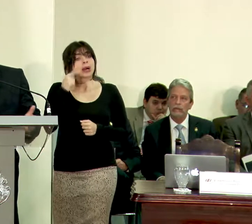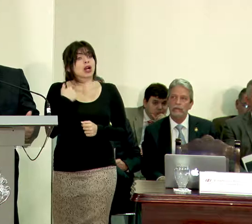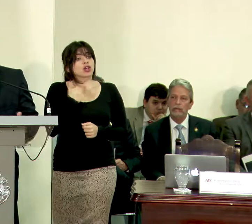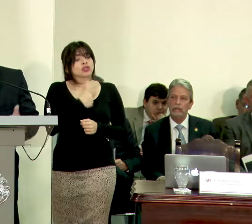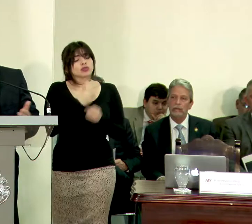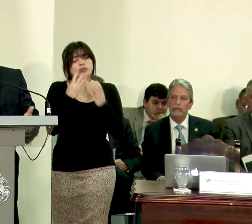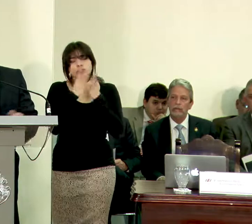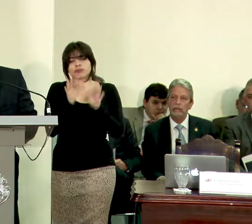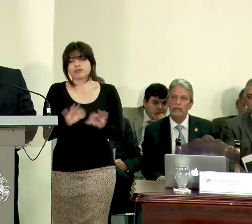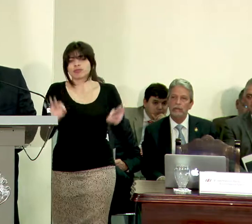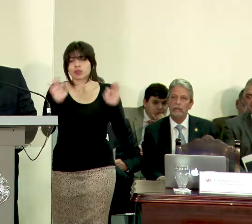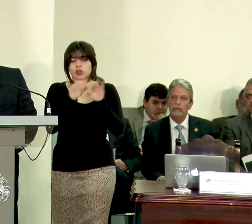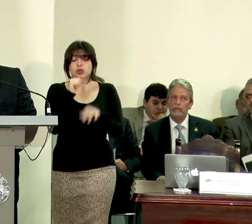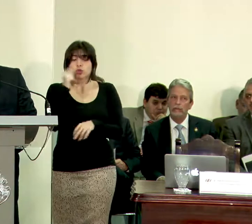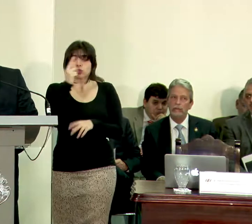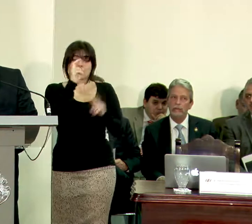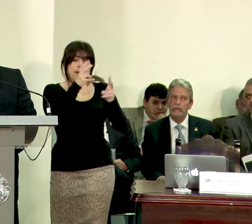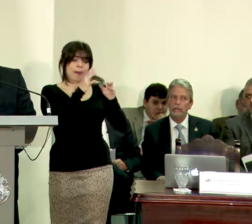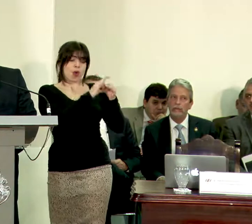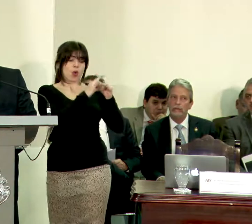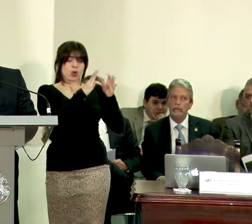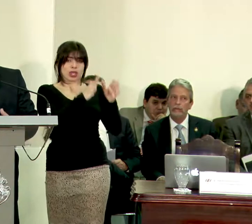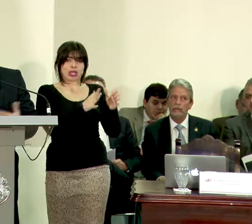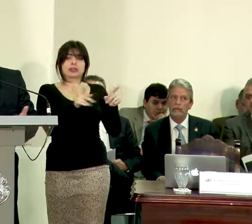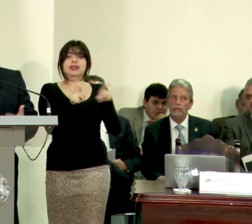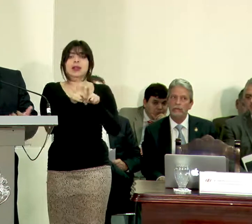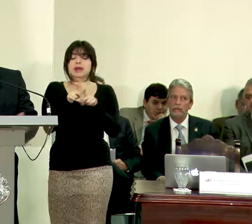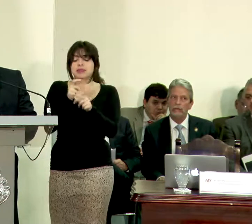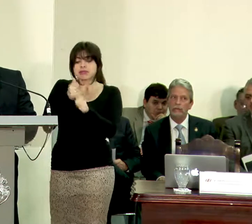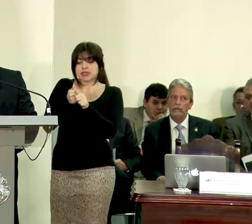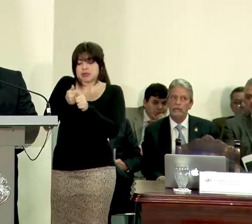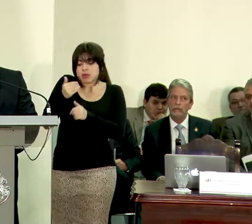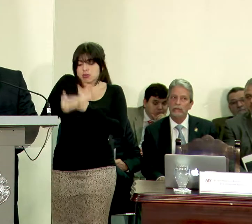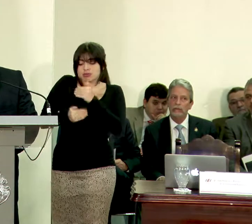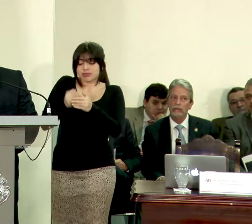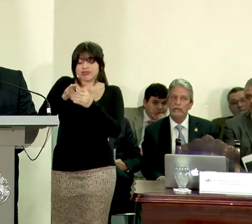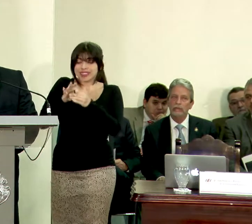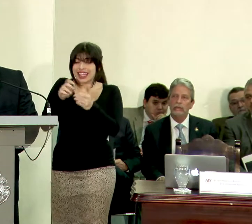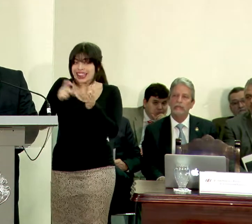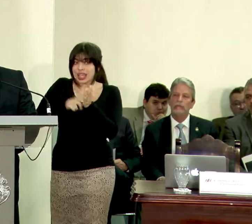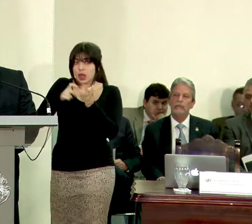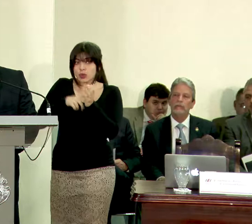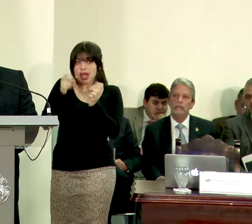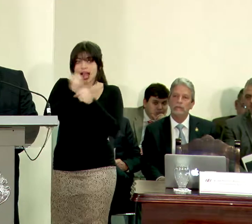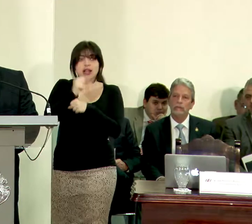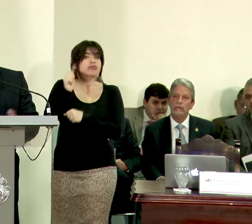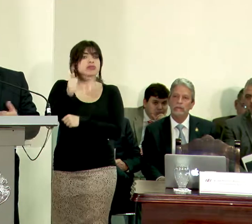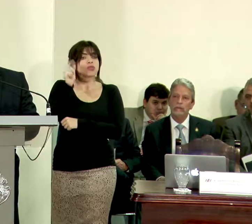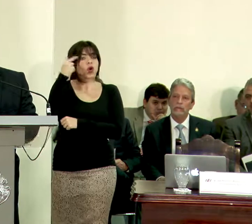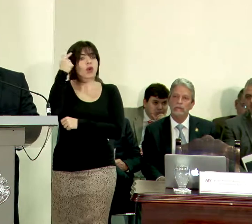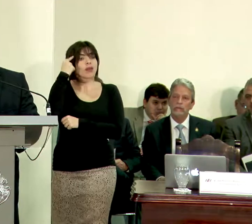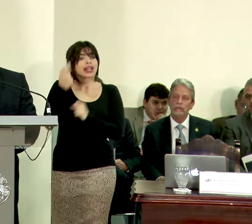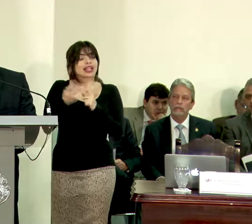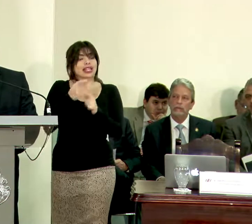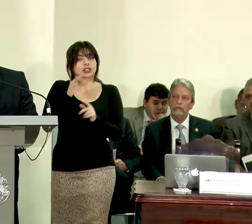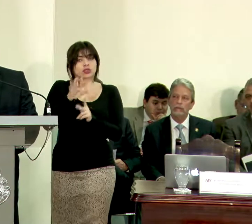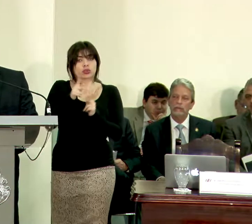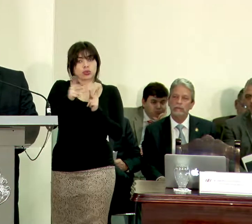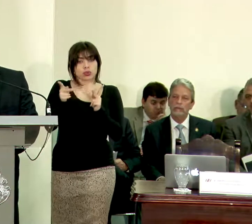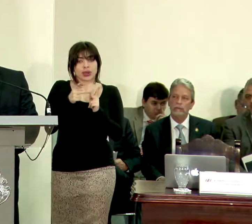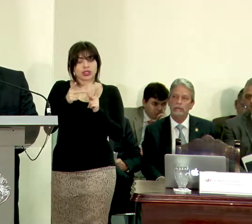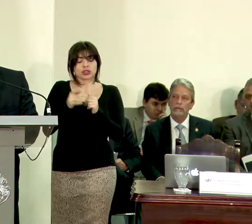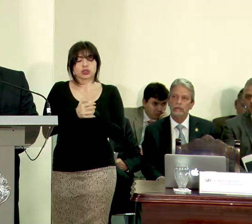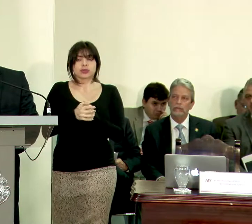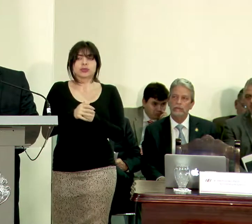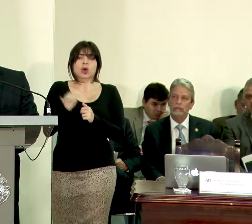nosotros es fundamental no solamente el tema de la coordinación, sino la gestión misma de deuda que haga el Gobierno de la República desde su posición